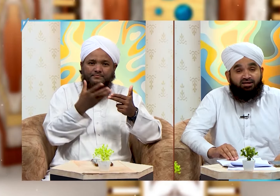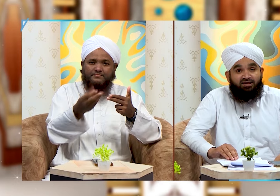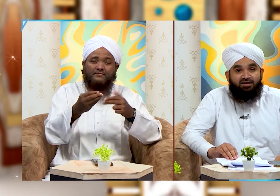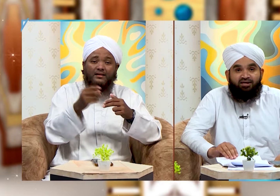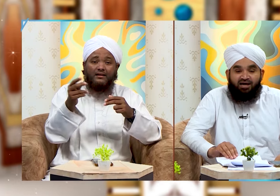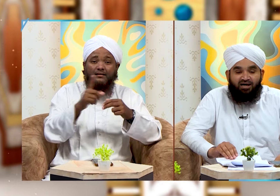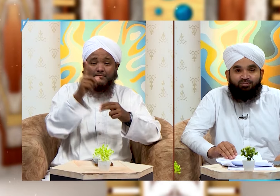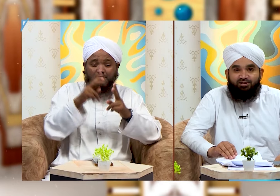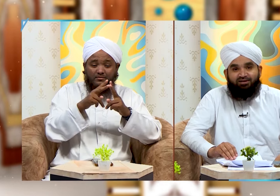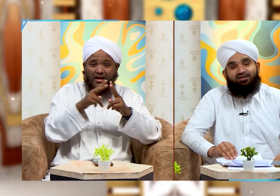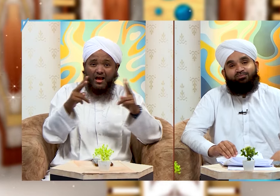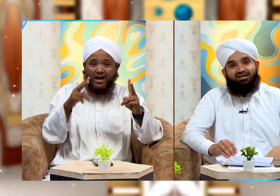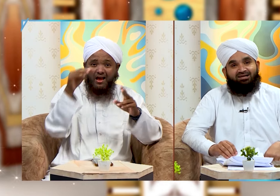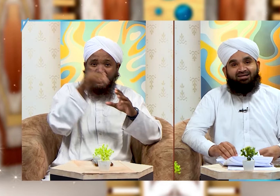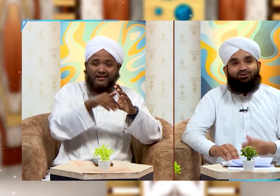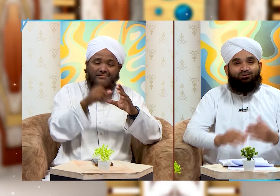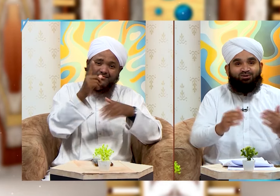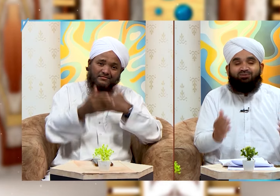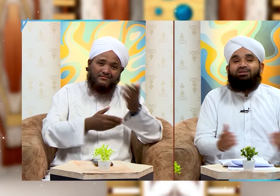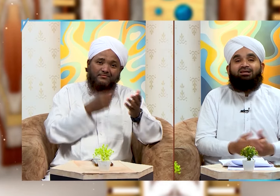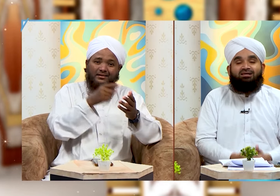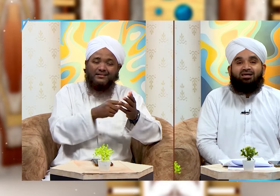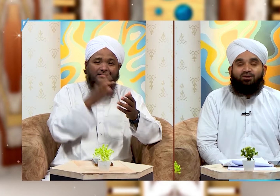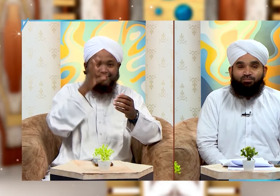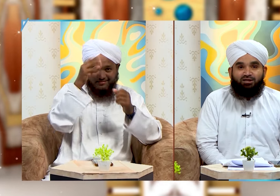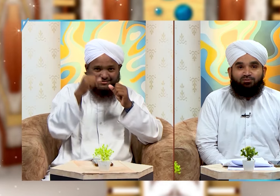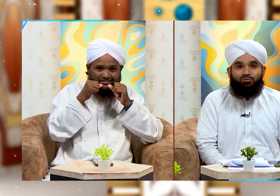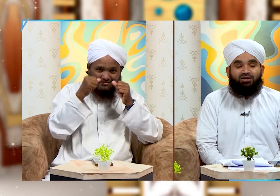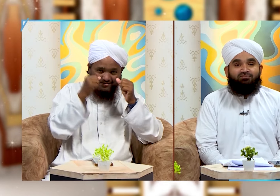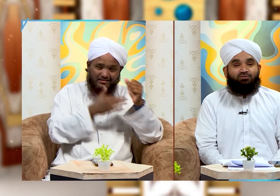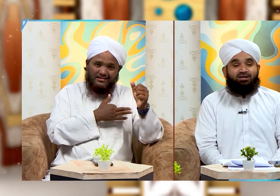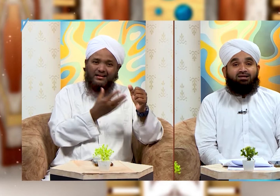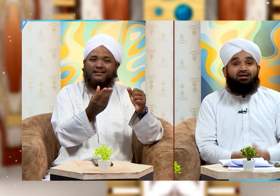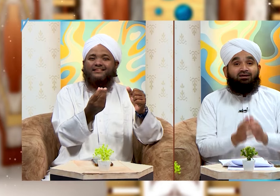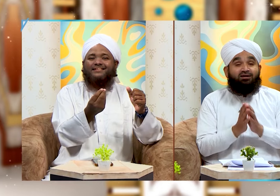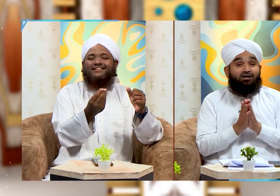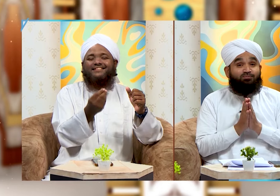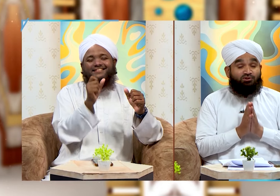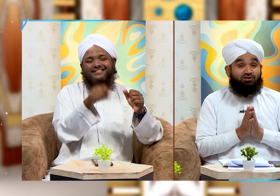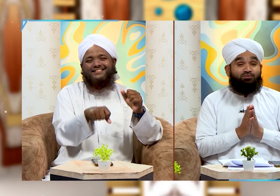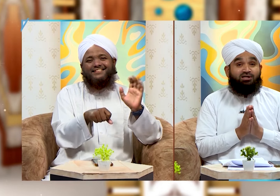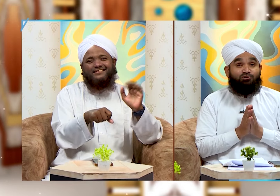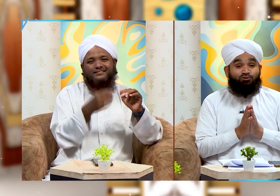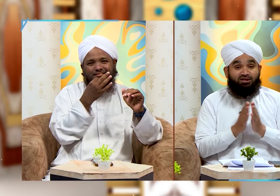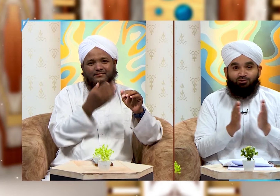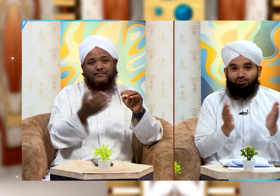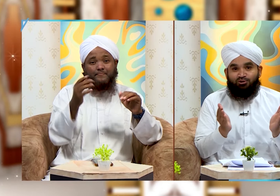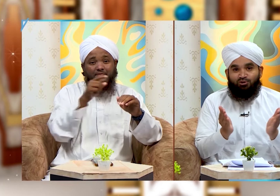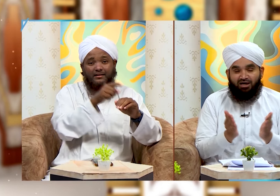ہے کہ آپ نرم دل ہیں تو نرم دل کی برکت بھی بیان فرما دی کہ اگر آپ سخت مزاج ہوتے تو یہ جو